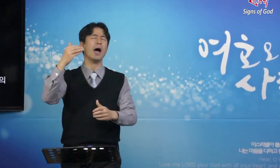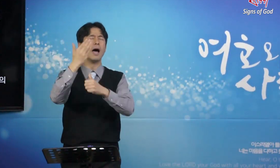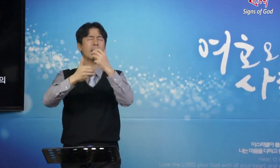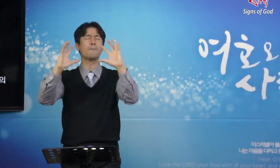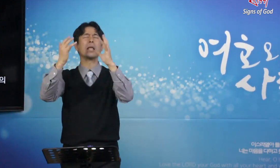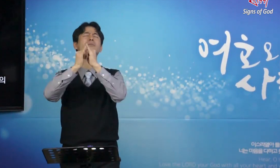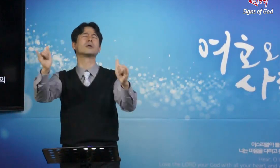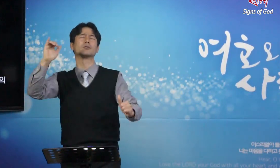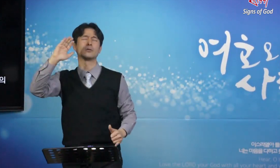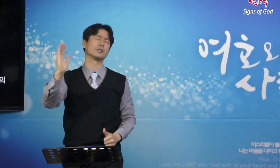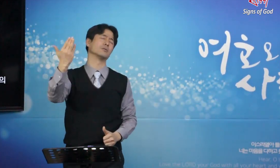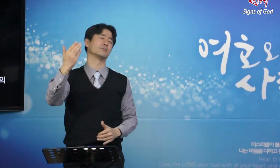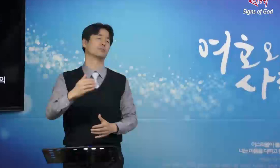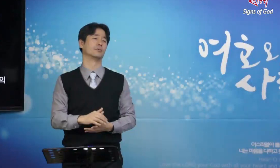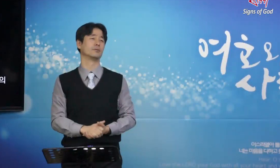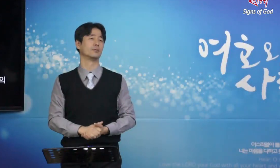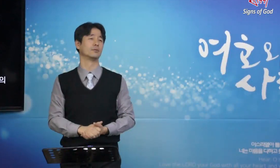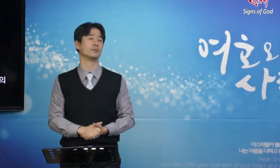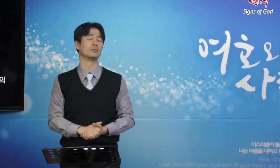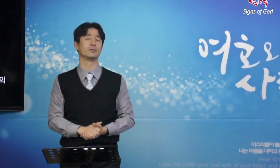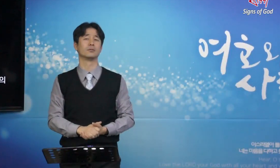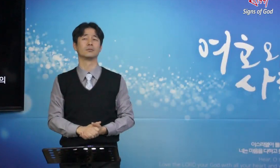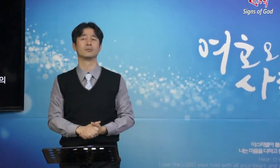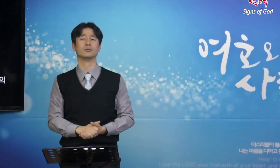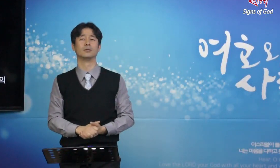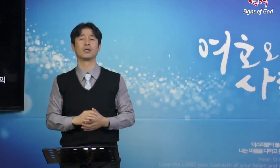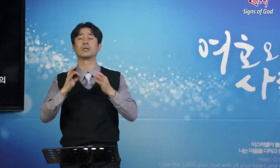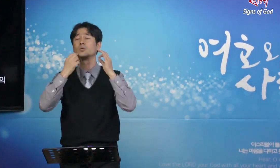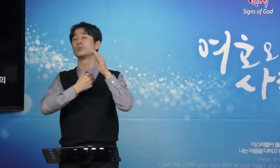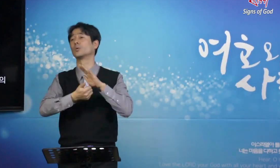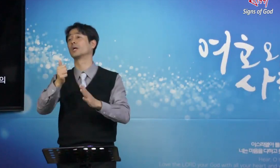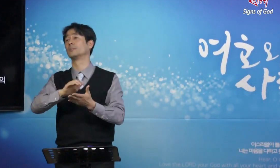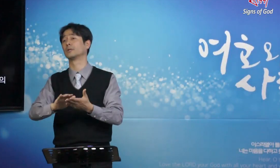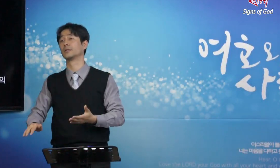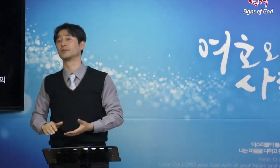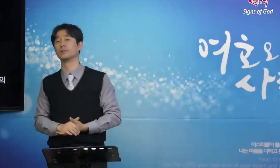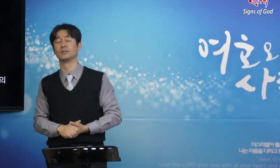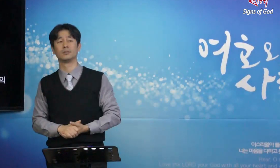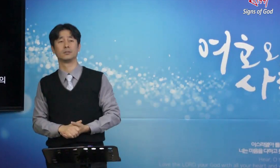나라가 하나님의 백성이 되도록 간절히 소망합니다.